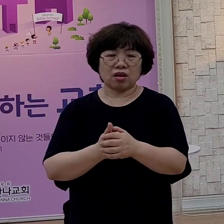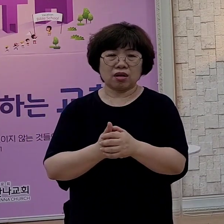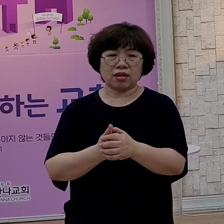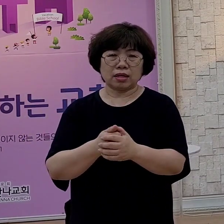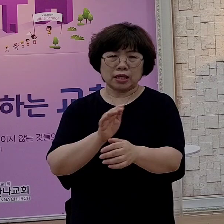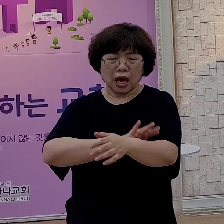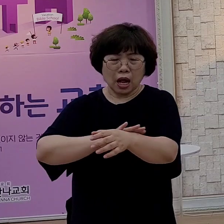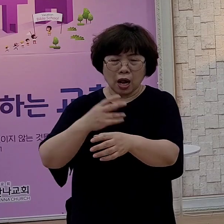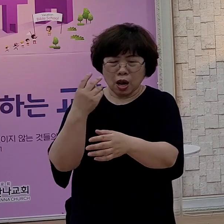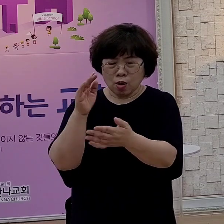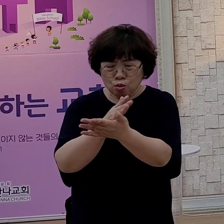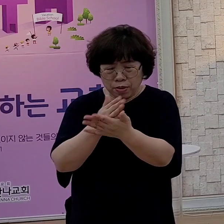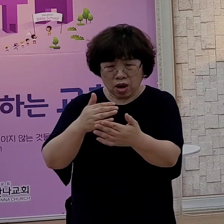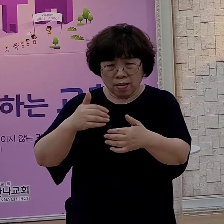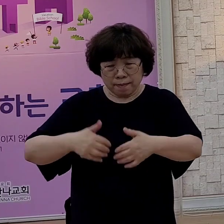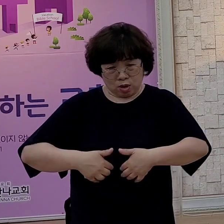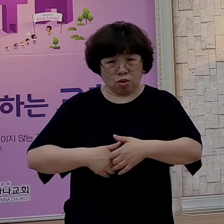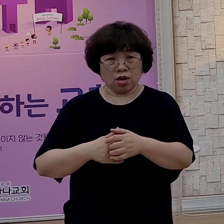잘 분별하세요.